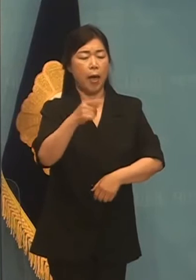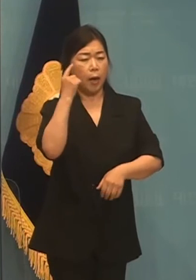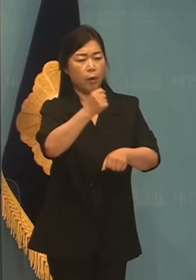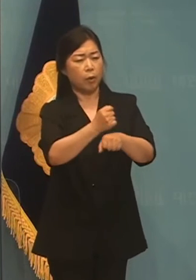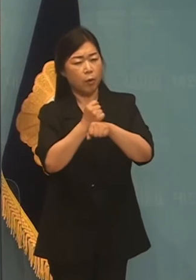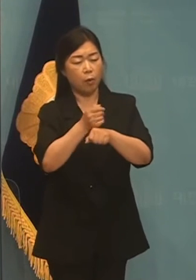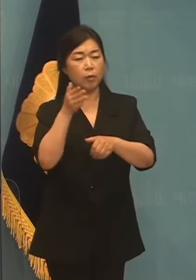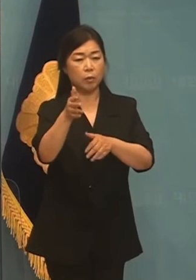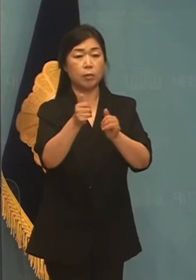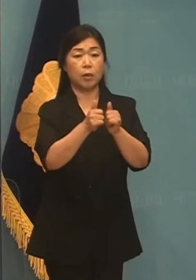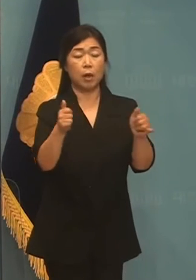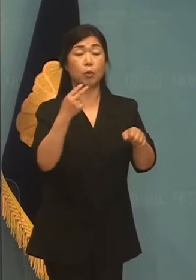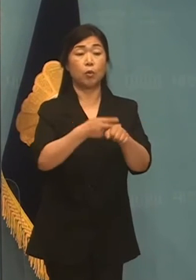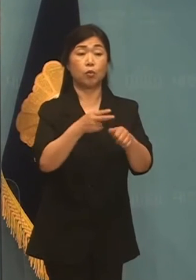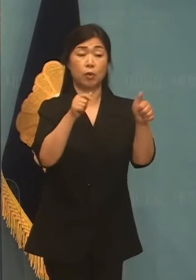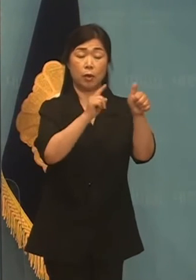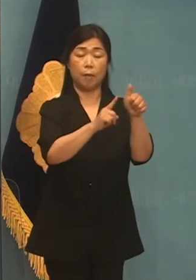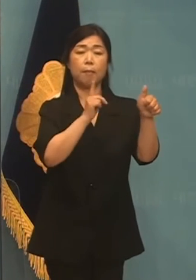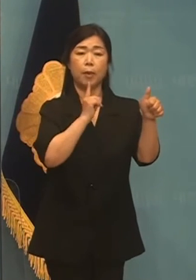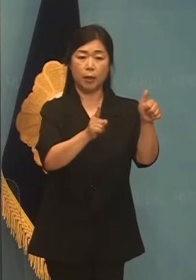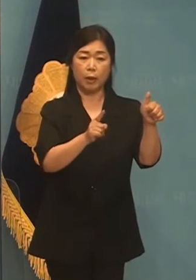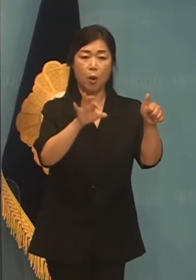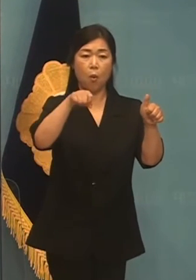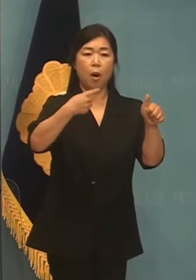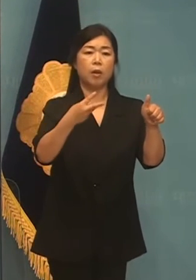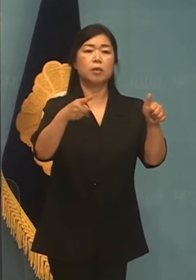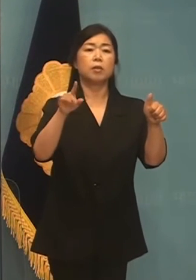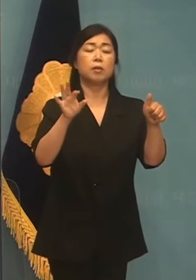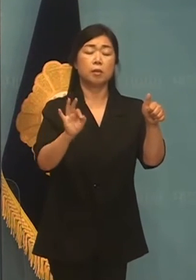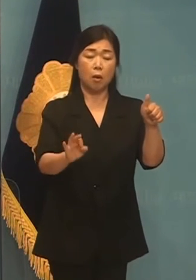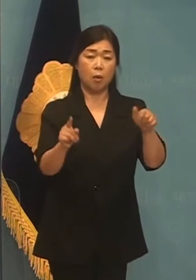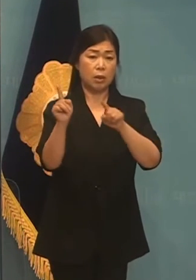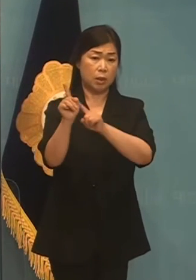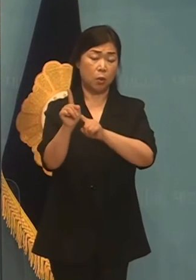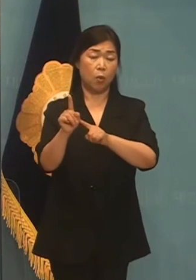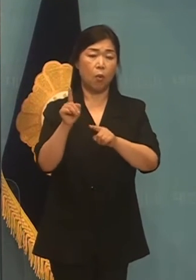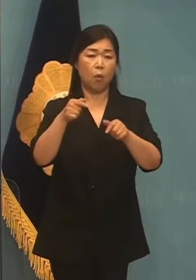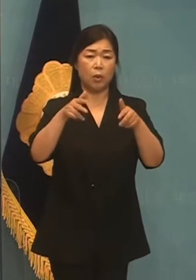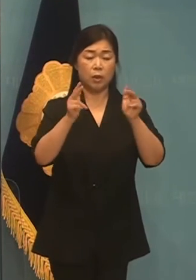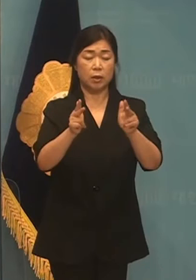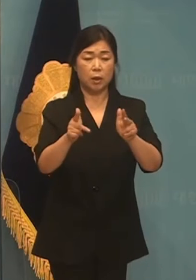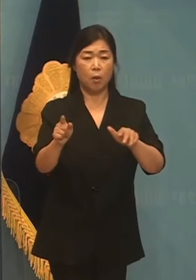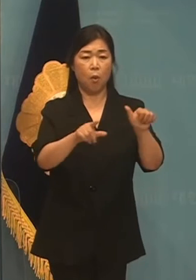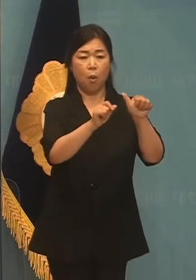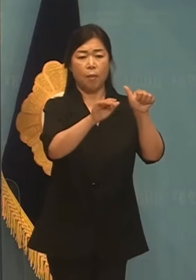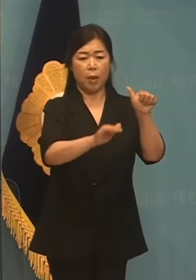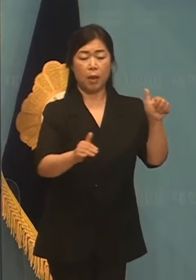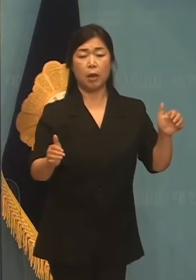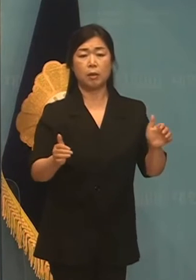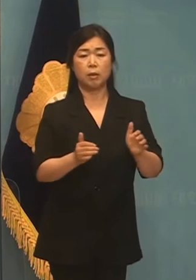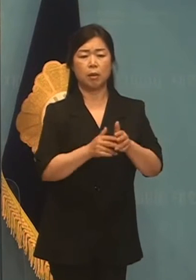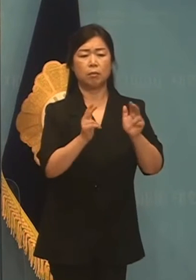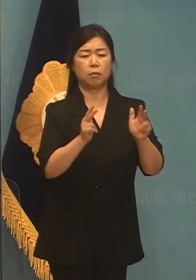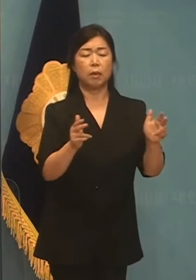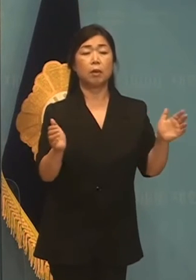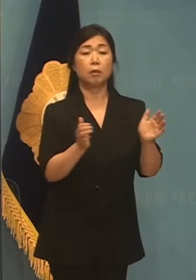원자핵공학과 주항규 교수는 월성 1호기가 5월 말까지 가동한